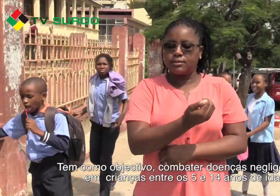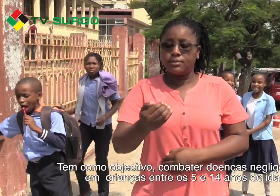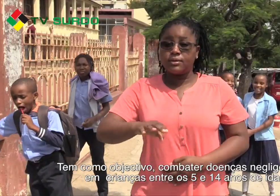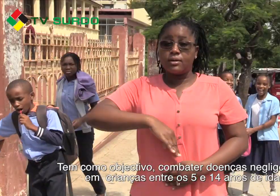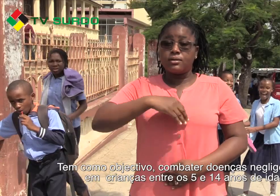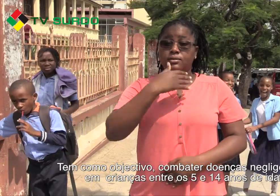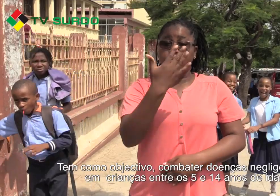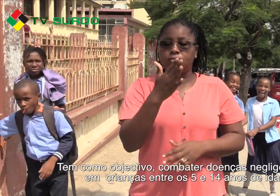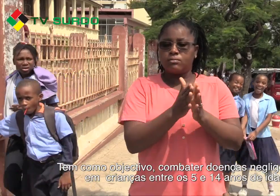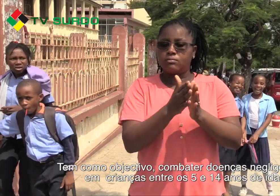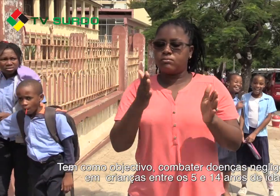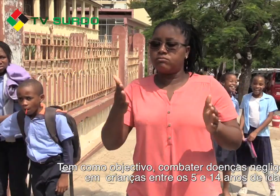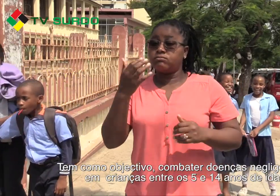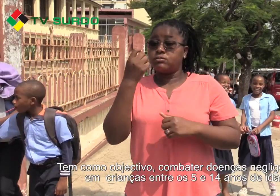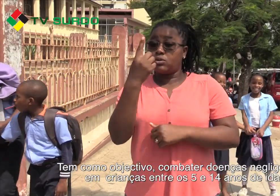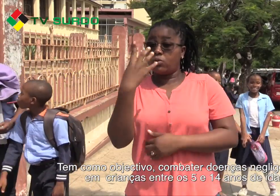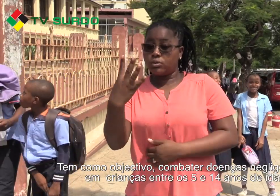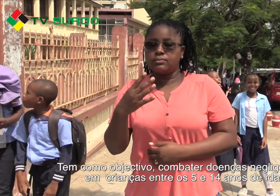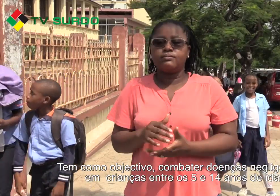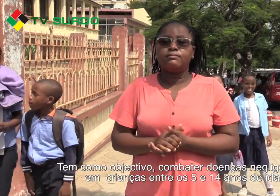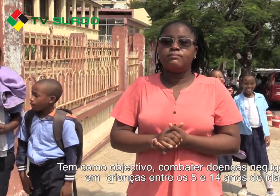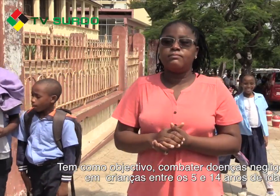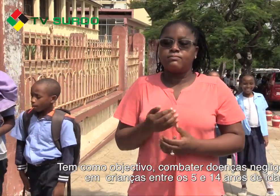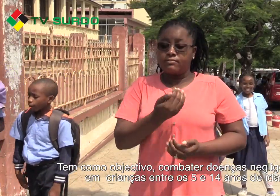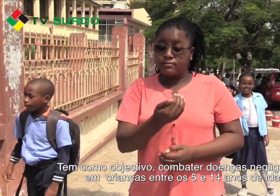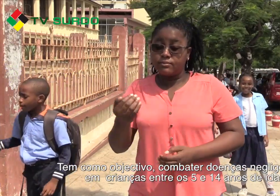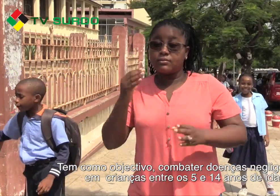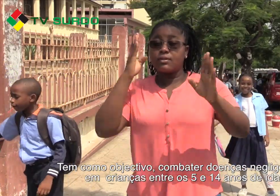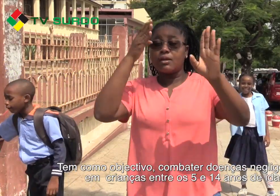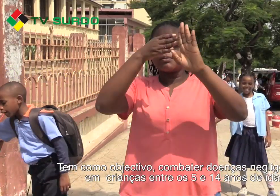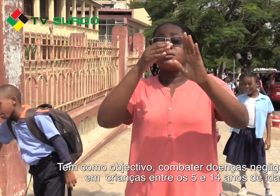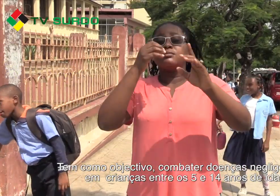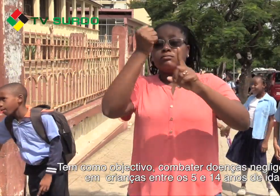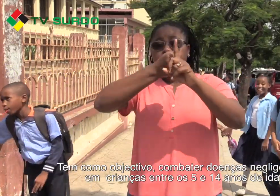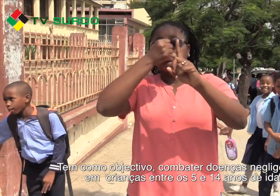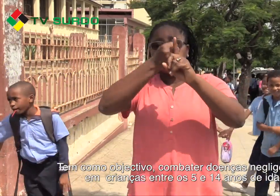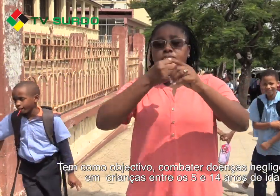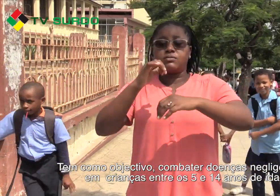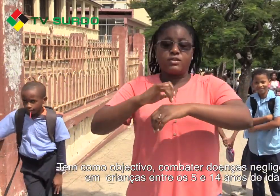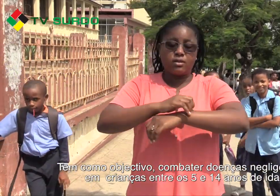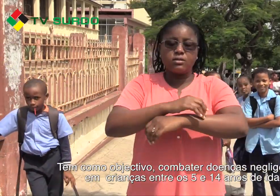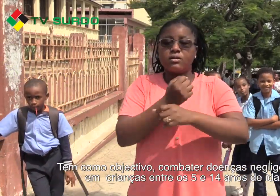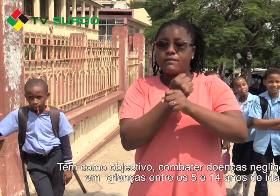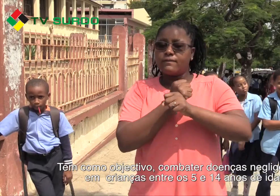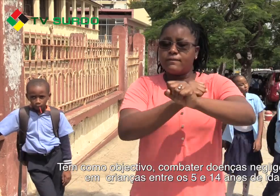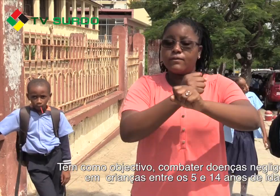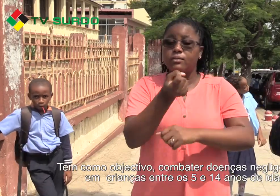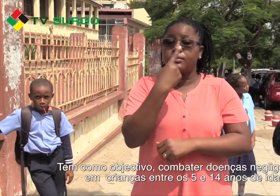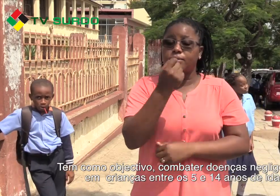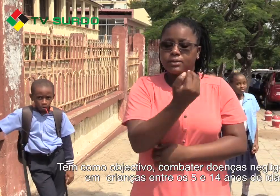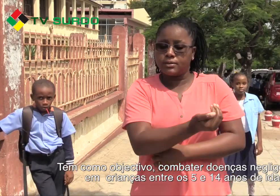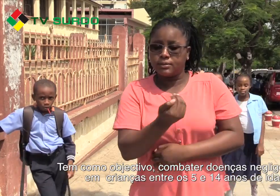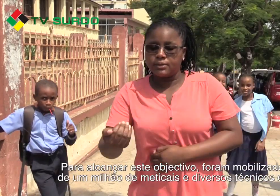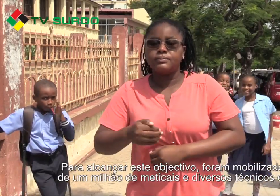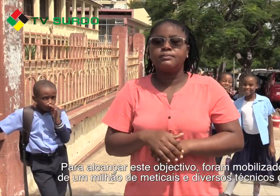-feira, tem como objetivo combater doenças negligenciadas em crianças entre os 5 e 14 anos de idade. Para